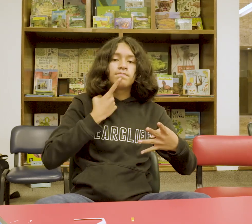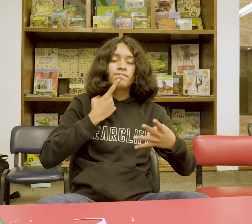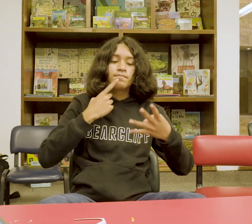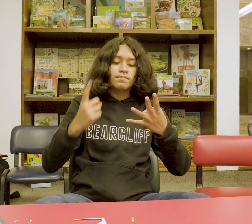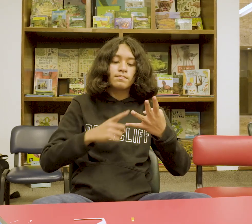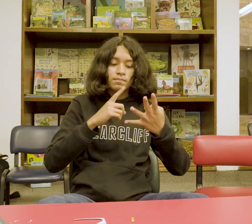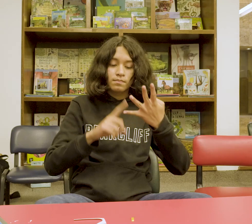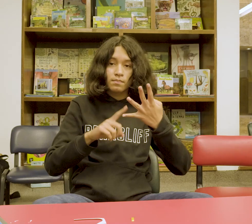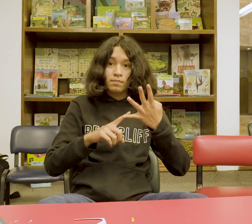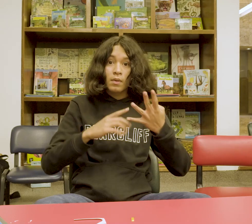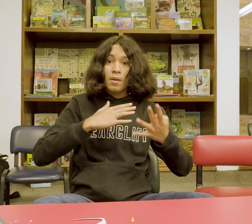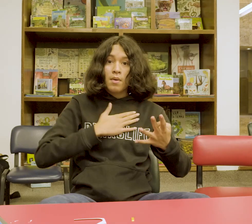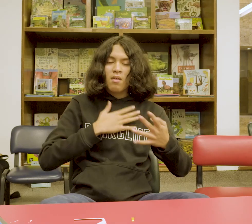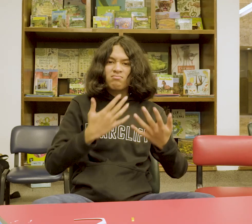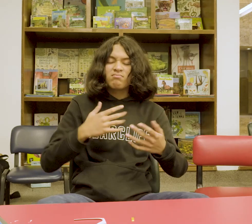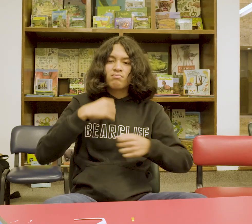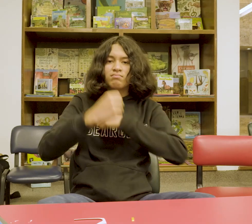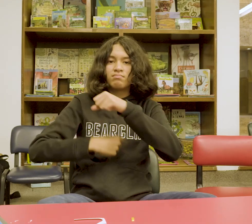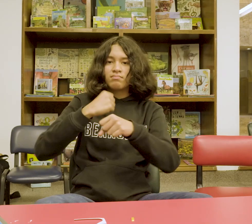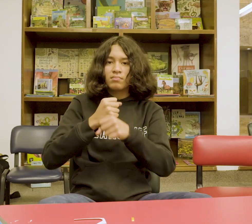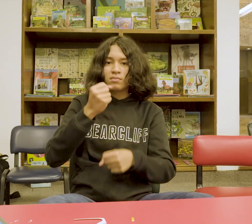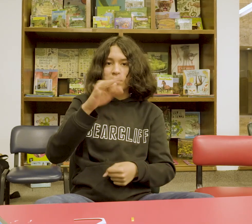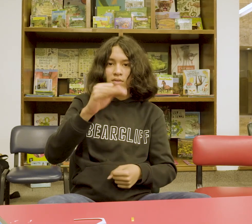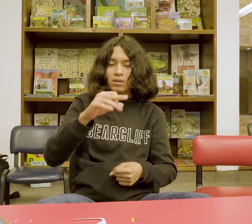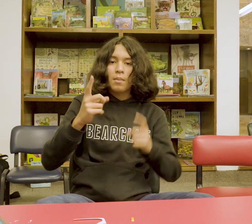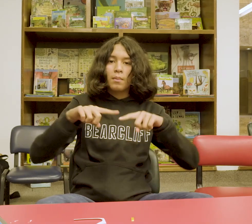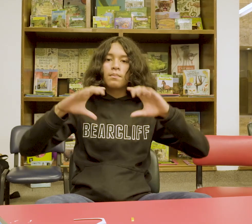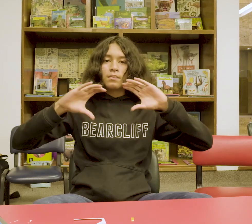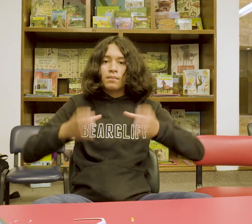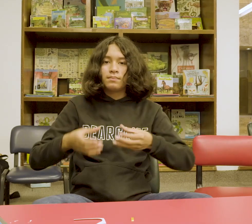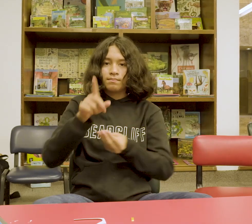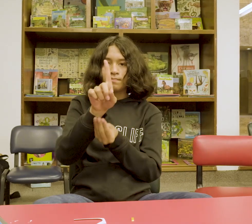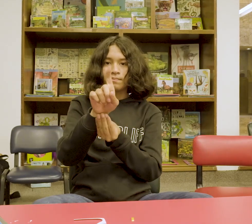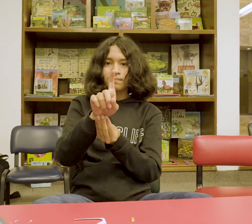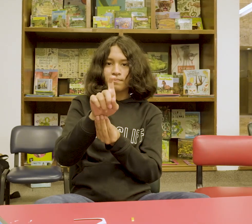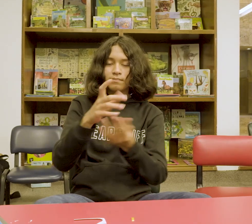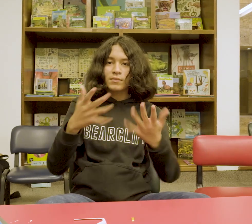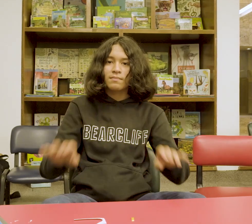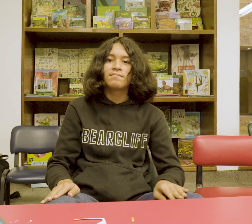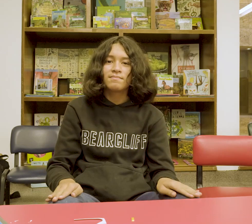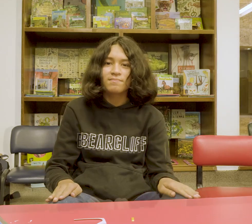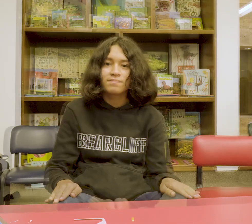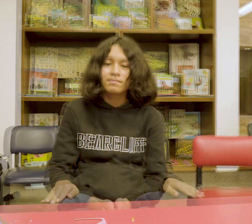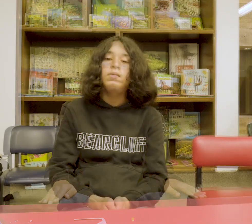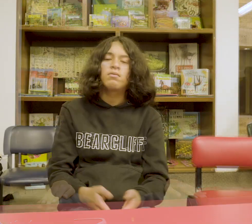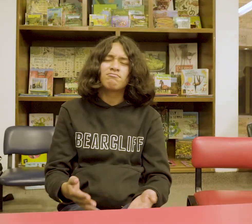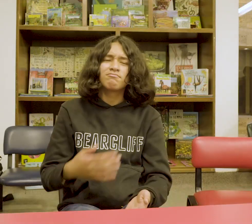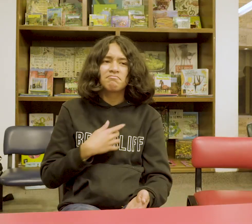Soy una persona sorda y tengo 13 años y estoy en grado sexto.